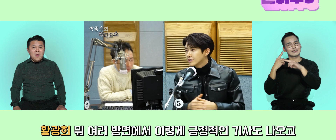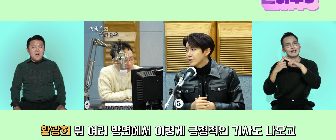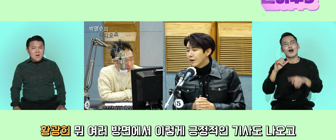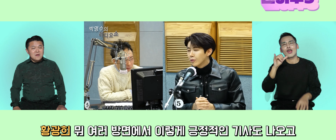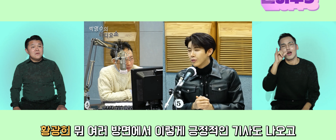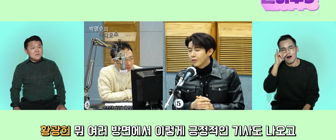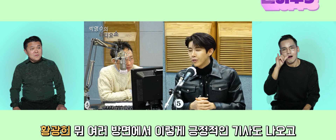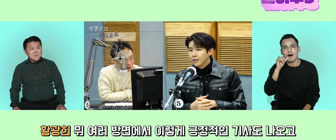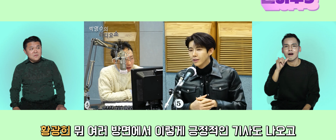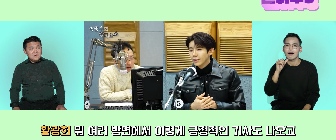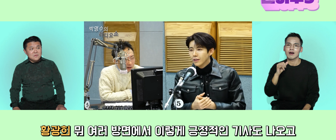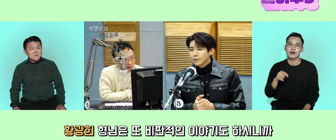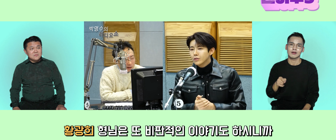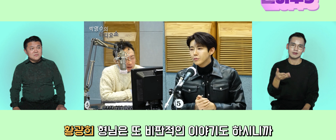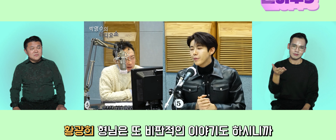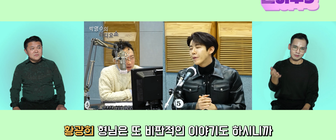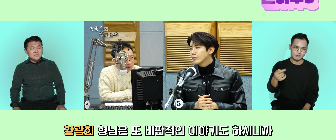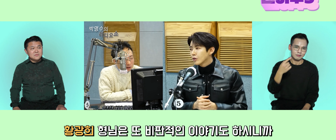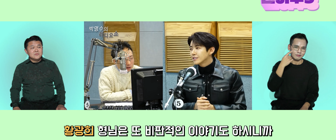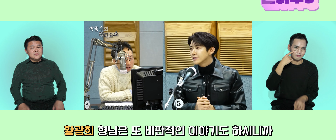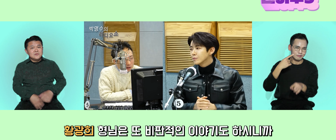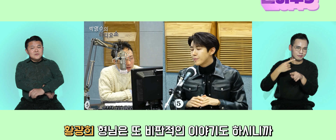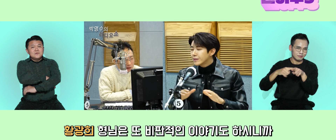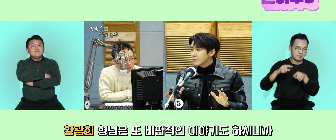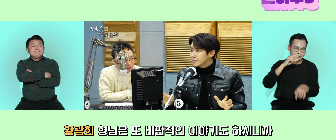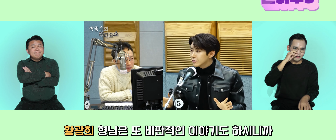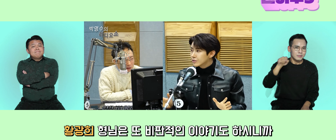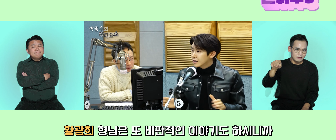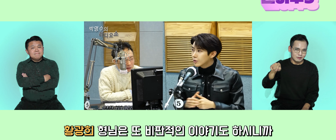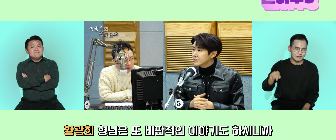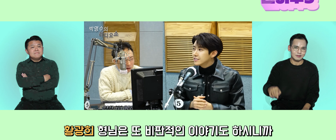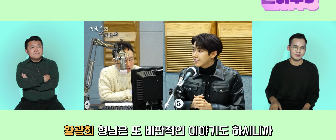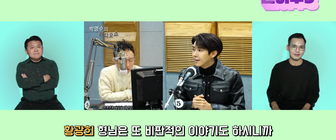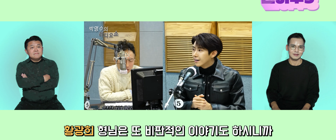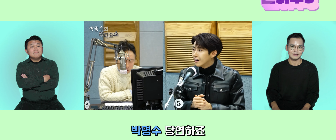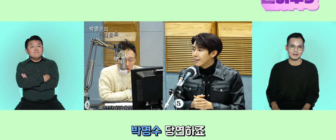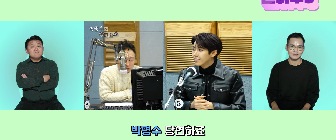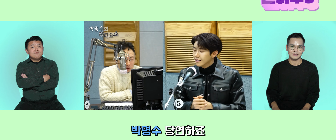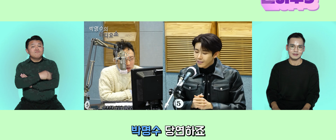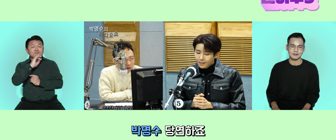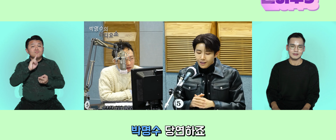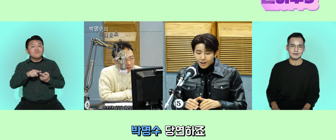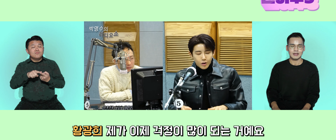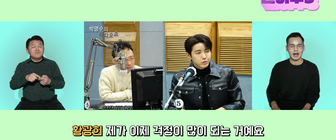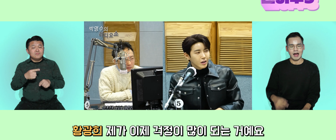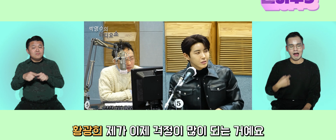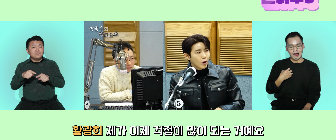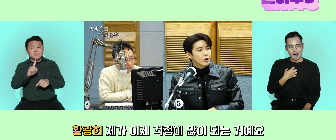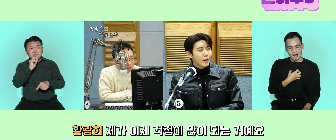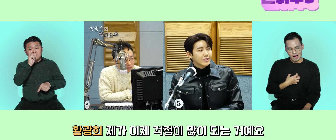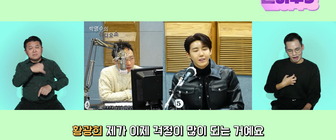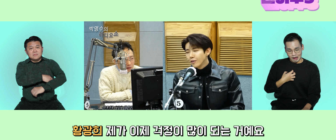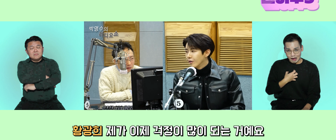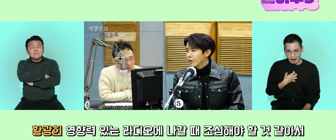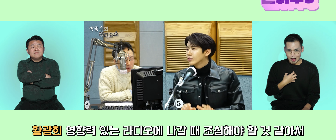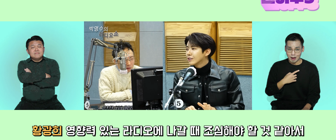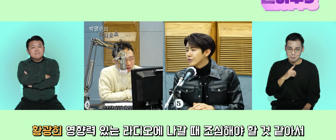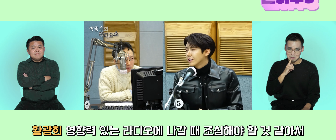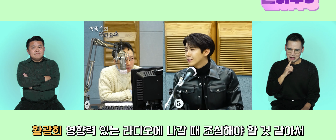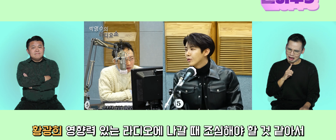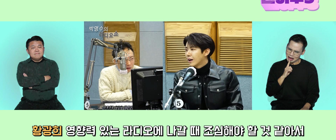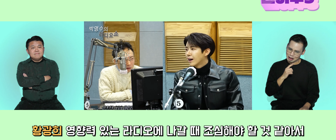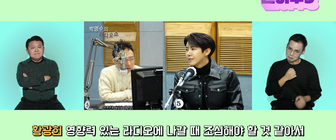긍정적인 기사도 나고 형님 또 비판도 저러 비판적인 이야기도 하시니까 당연하죠. 제가 이제 걱정이 많이 되는 거예요.